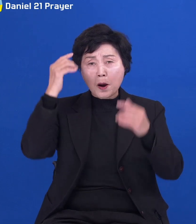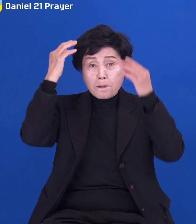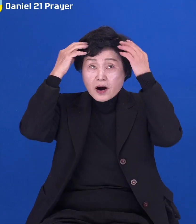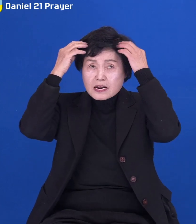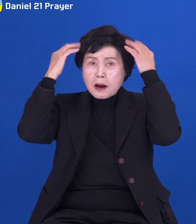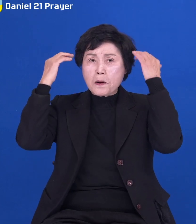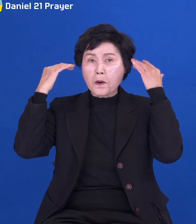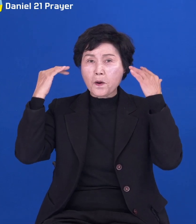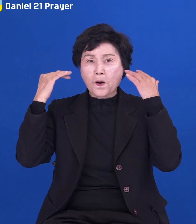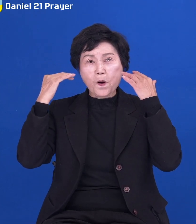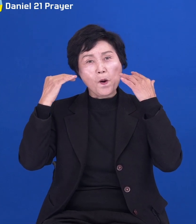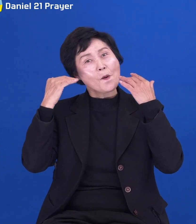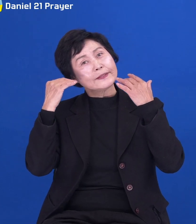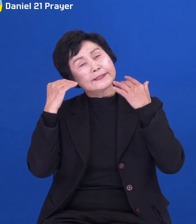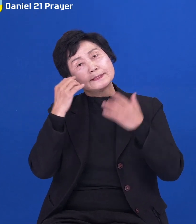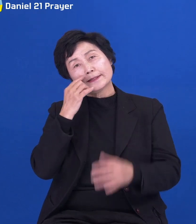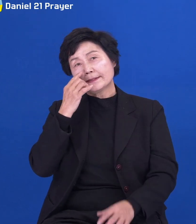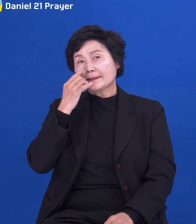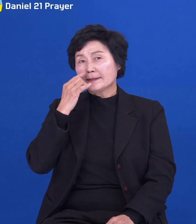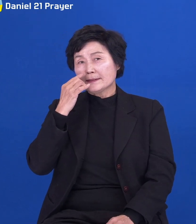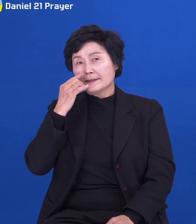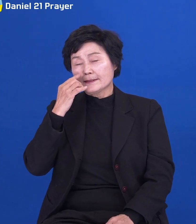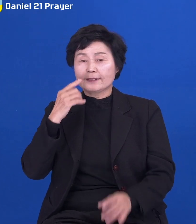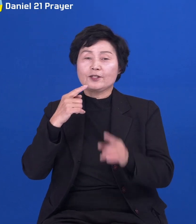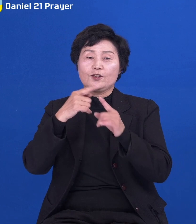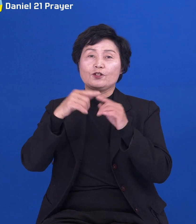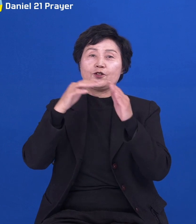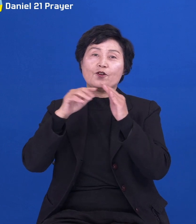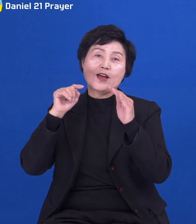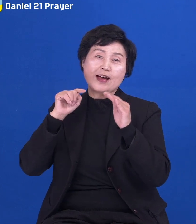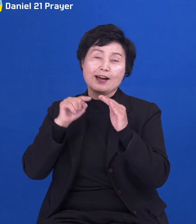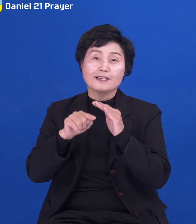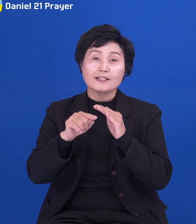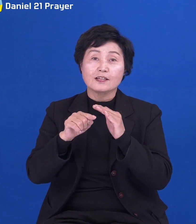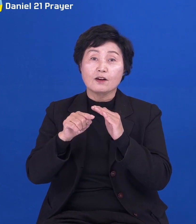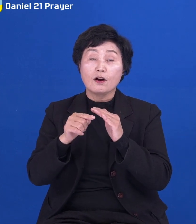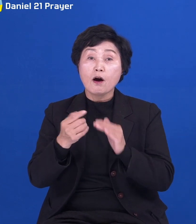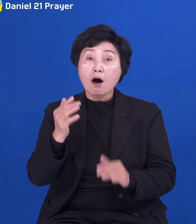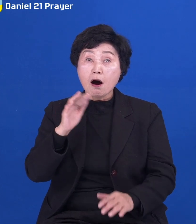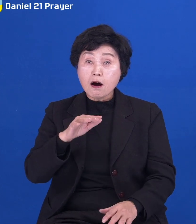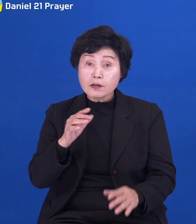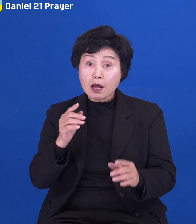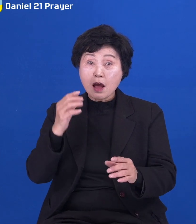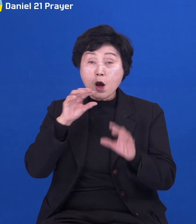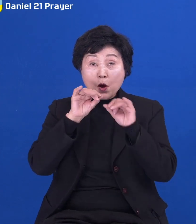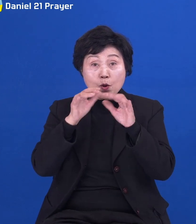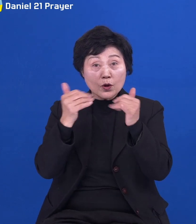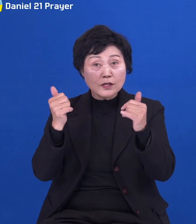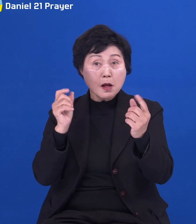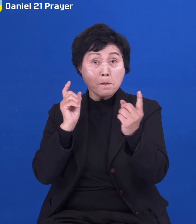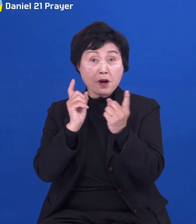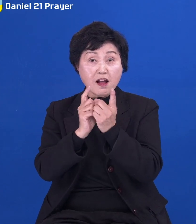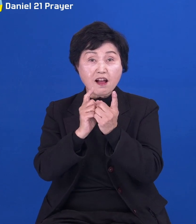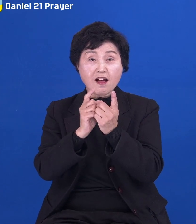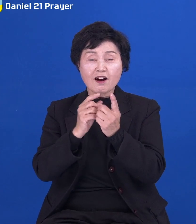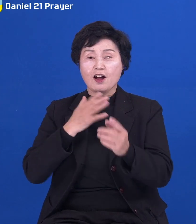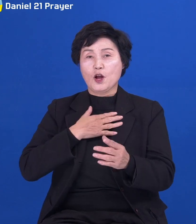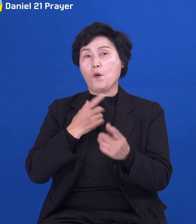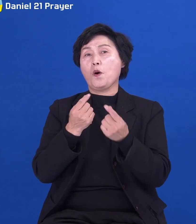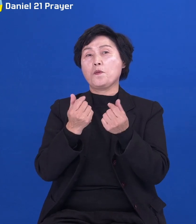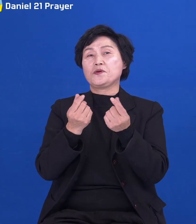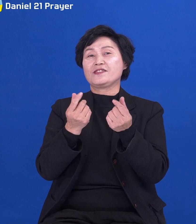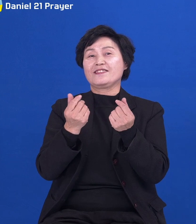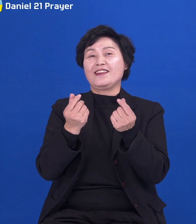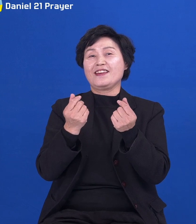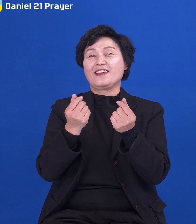반 무슨 거 반 해서 일단은 교회에 내려갔어요. 그런데 정작 만나고 보니 별반 저하고 다르지 않은 거예요.